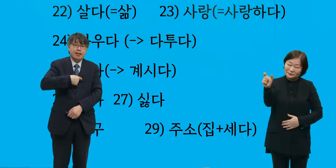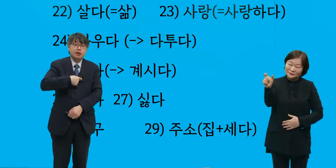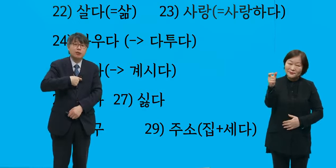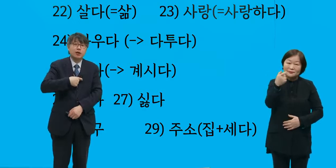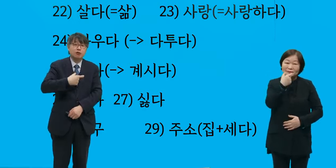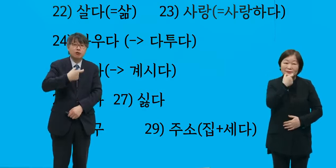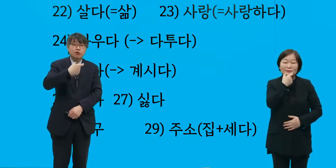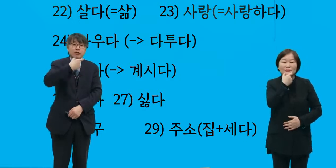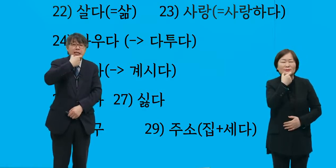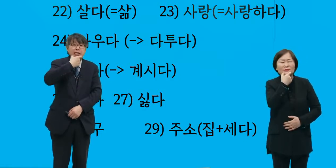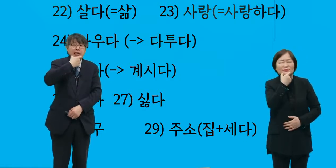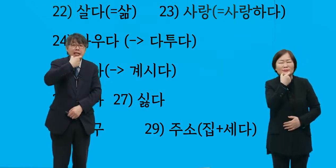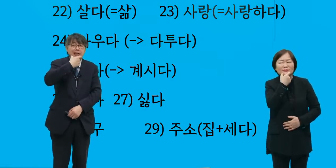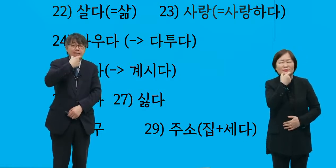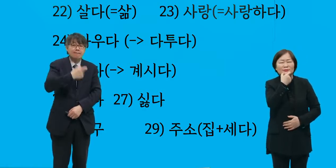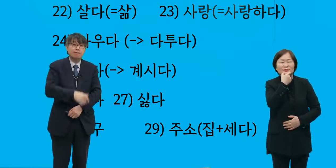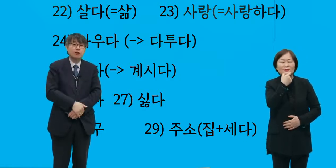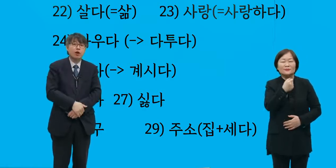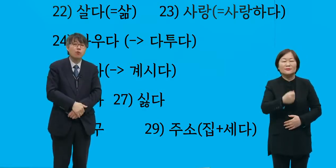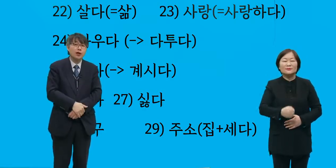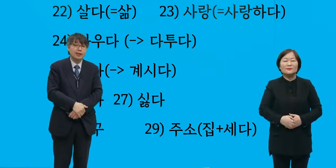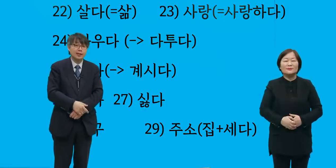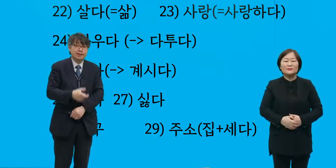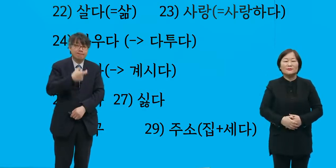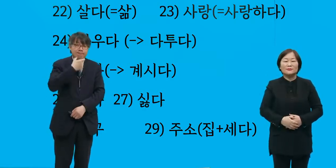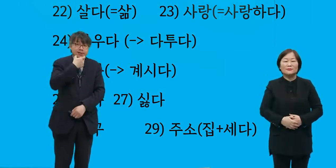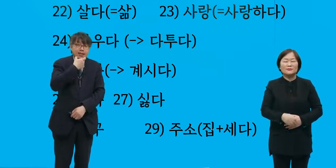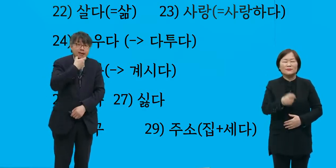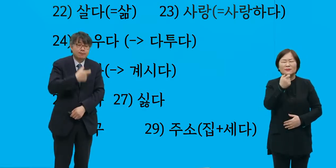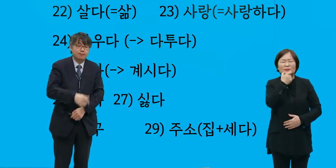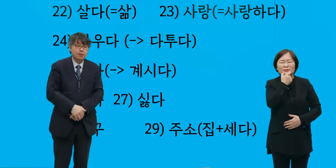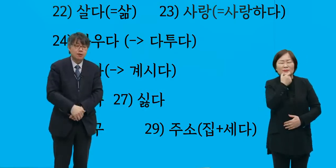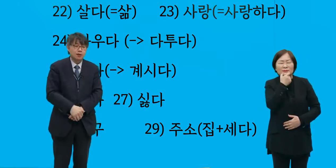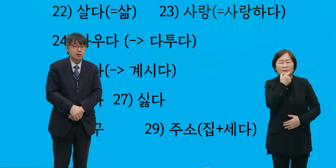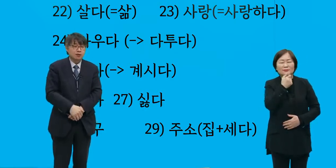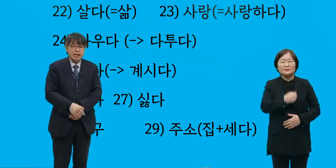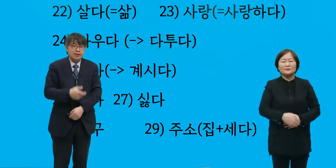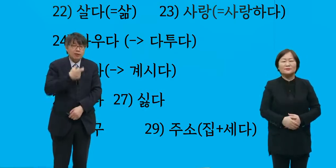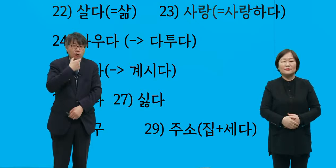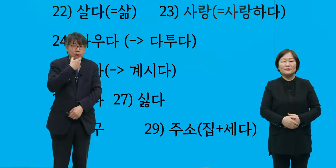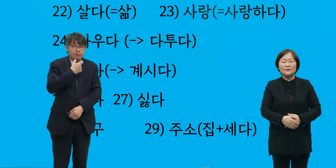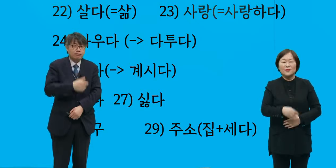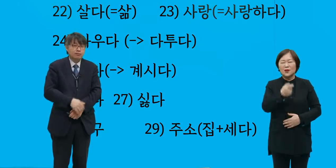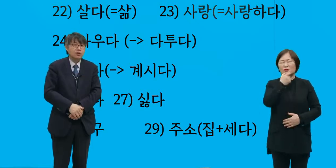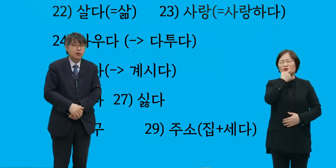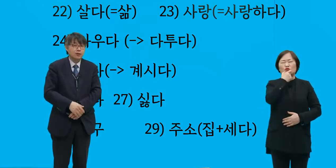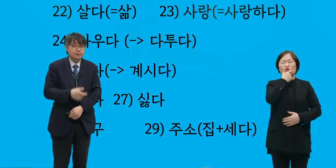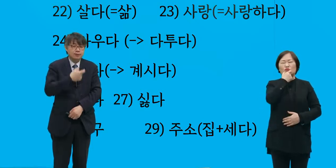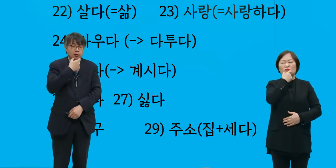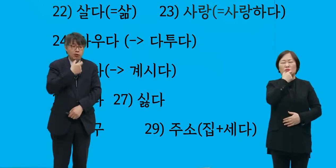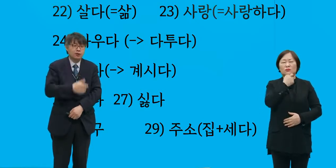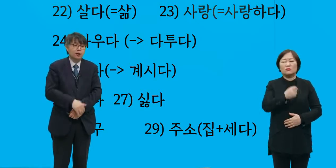이렇게 표현하기도 하고요. 싫다. 거부할 때 이렇게 싫다. 난 싫어. 이렇게 할 때 싫어. 이렇게